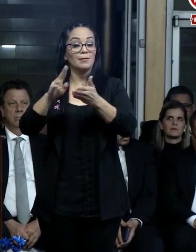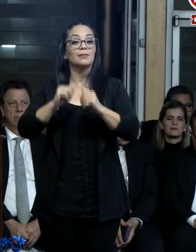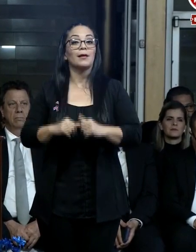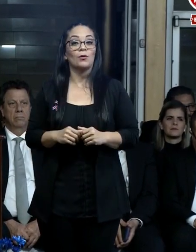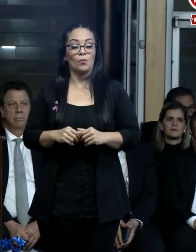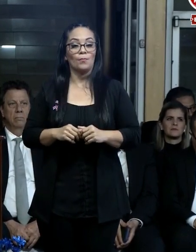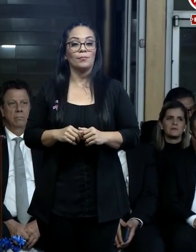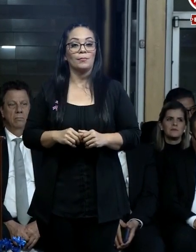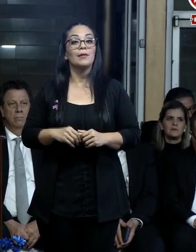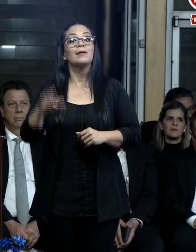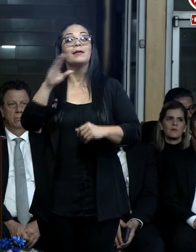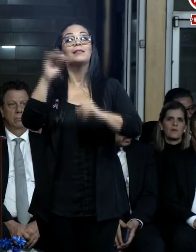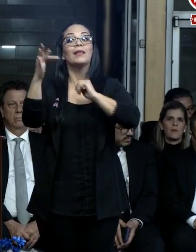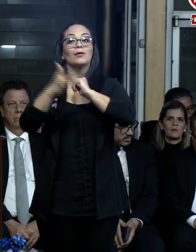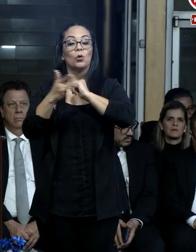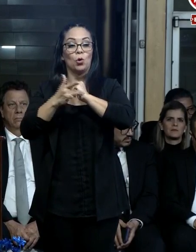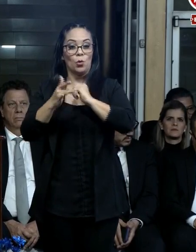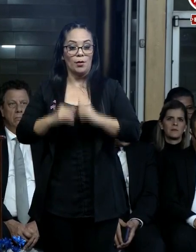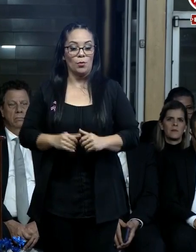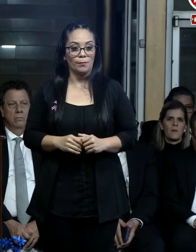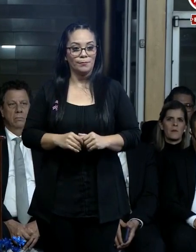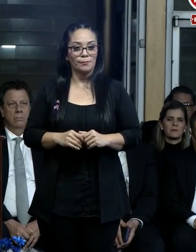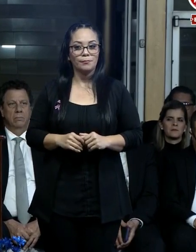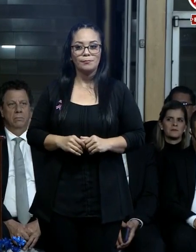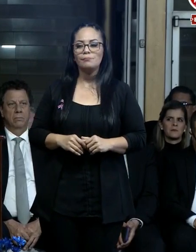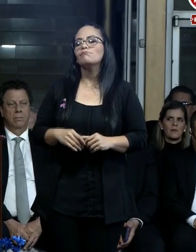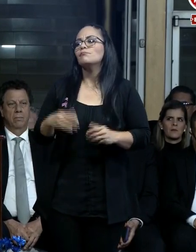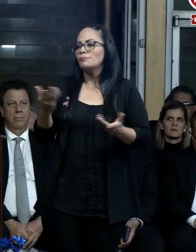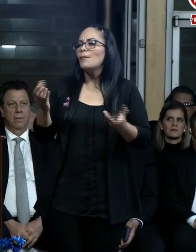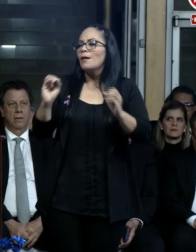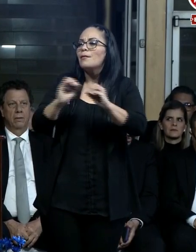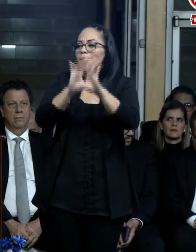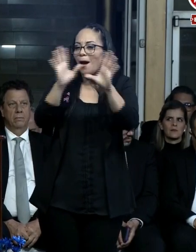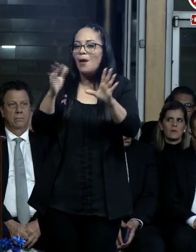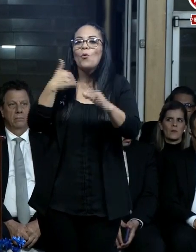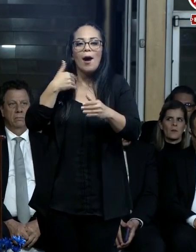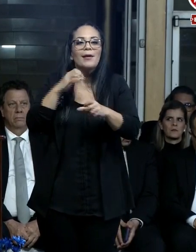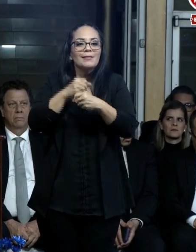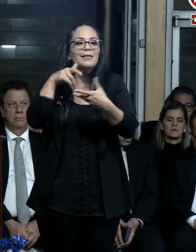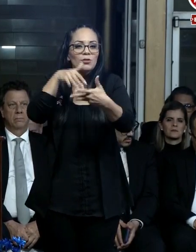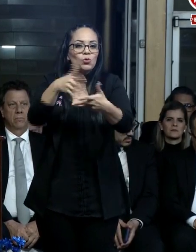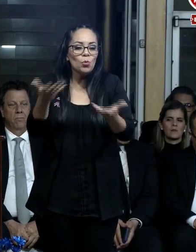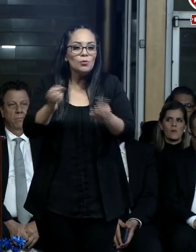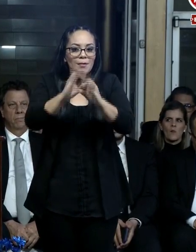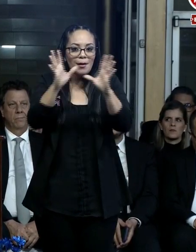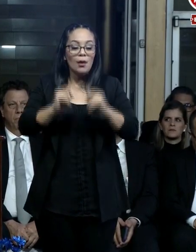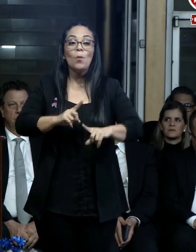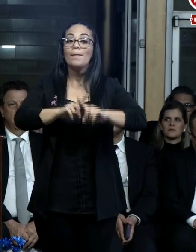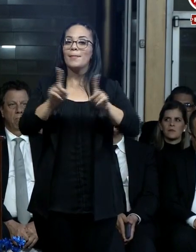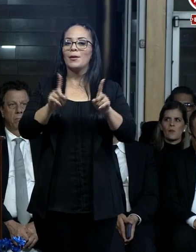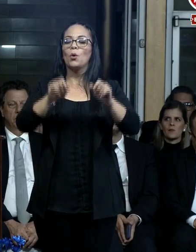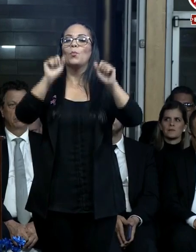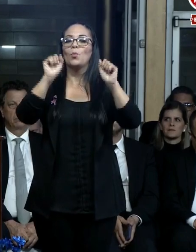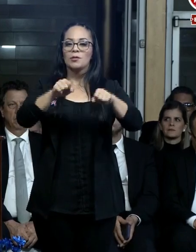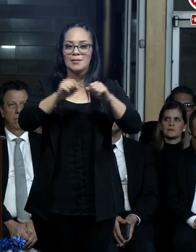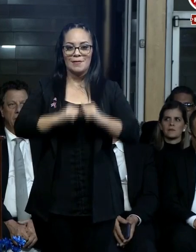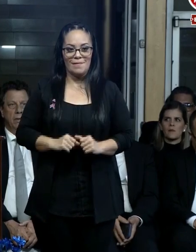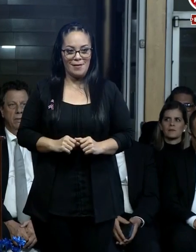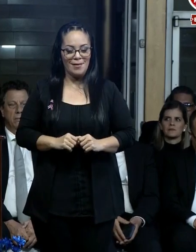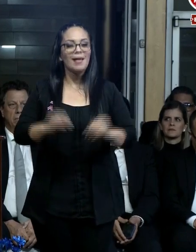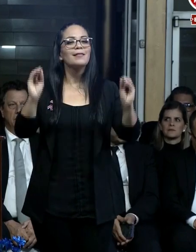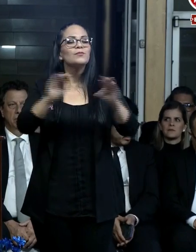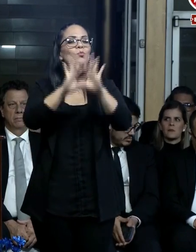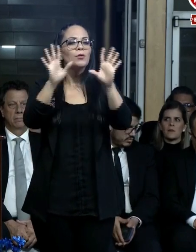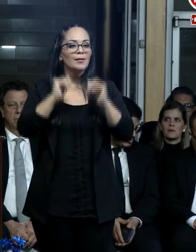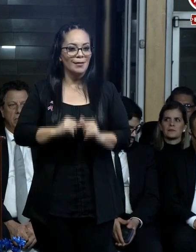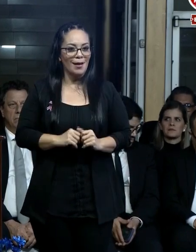y tecnológico. Claro que hay que hacer estudios, pero la probabilidad es